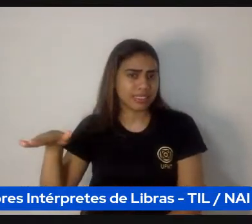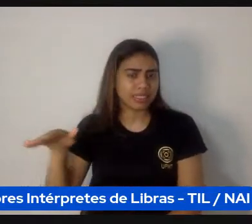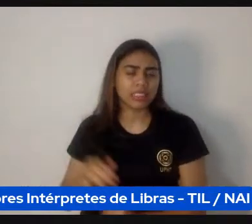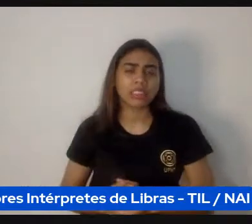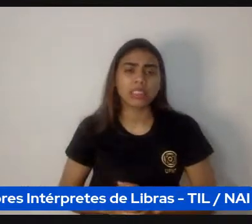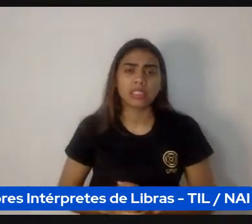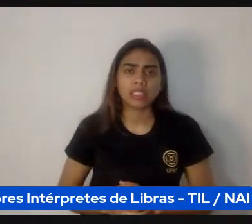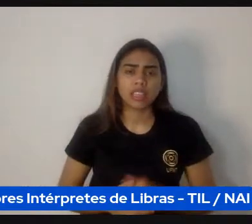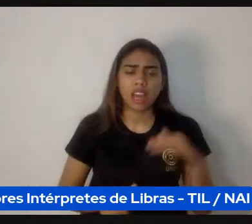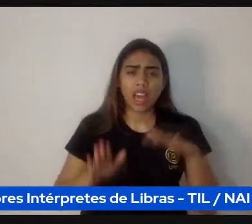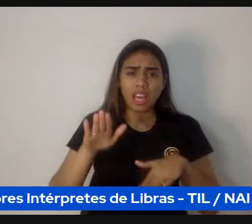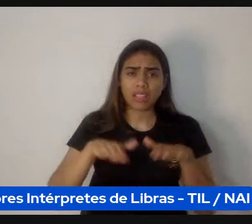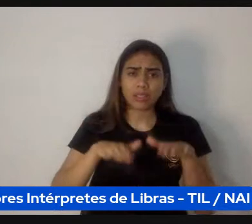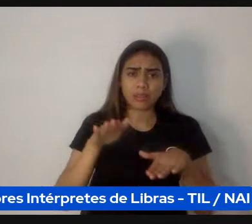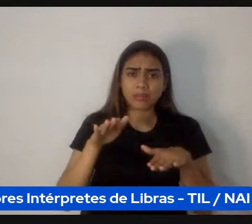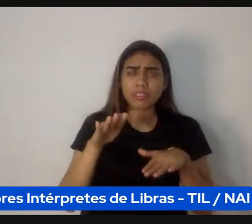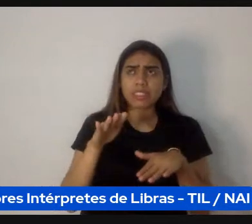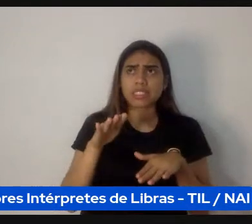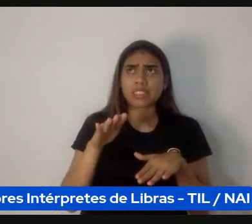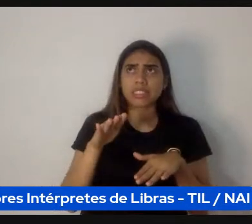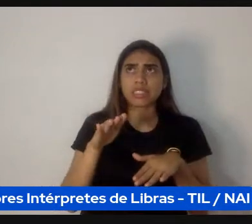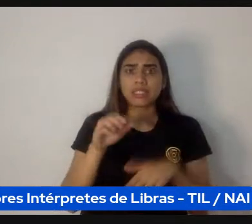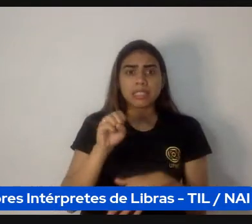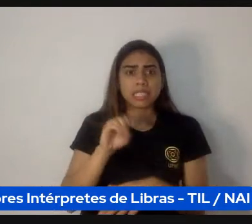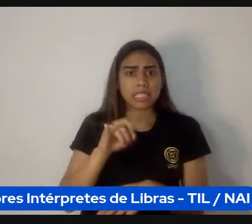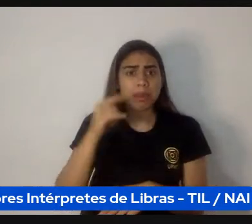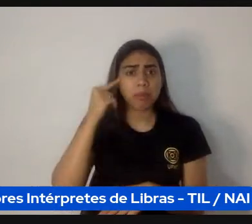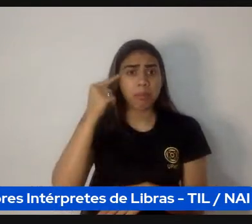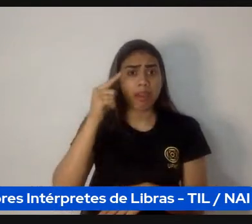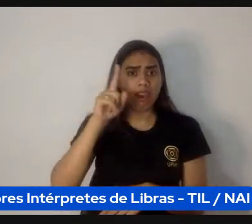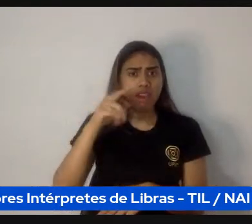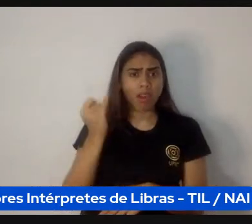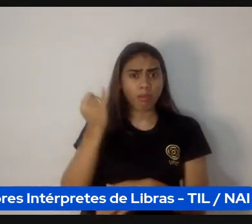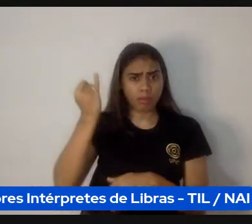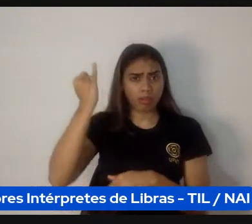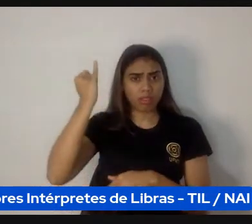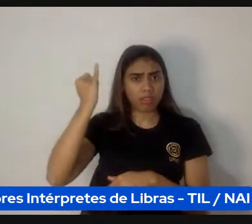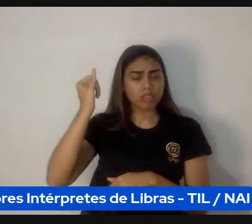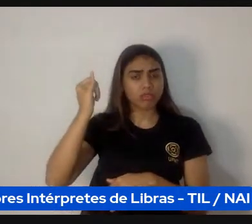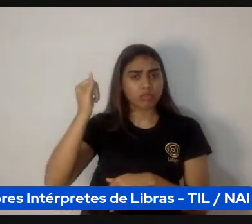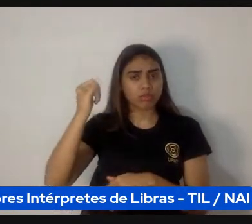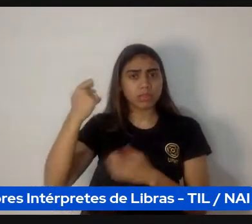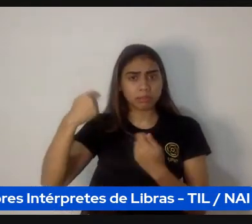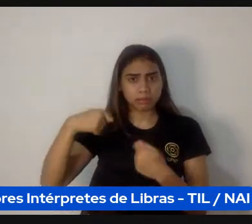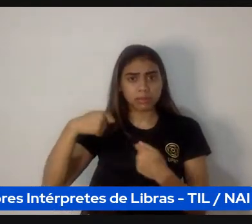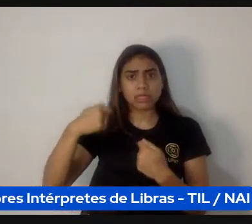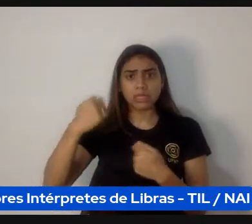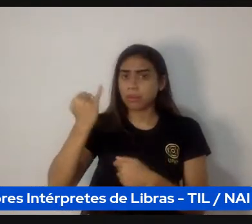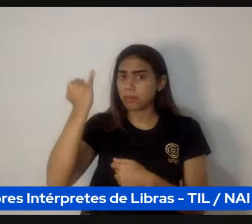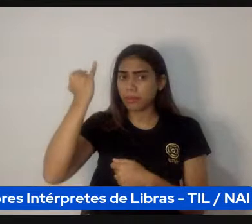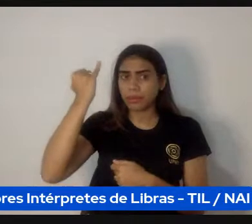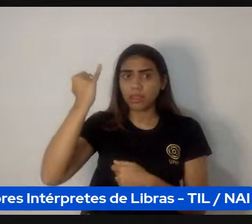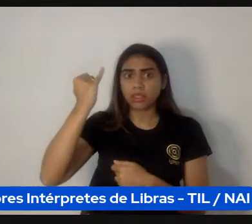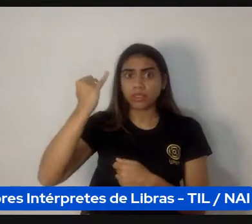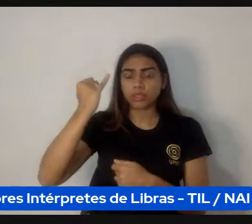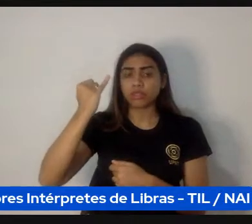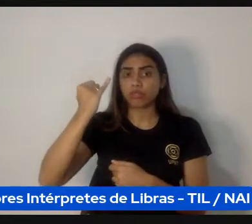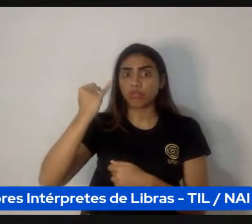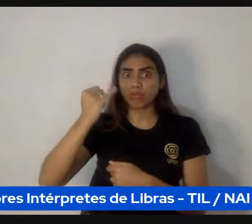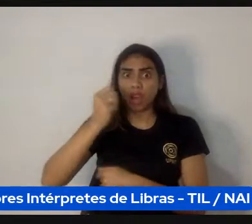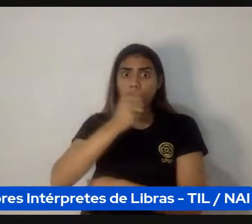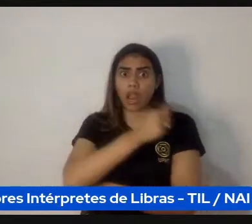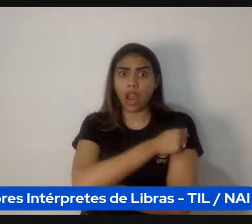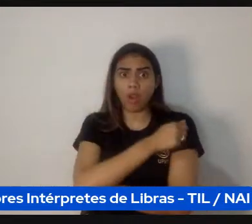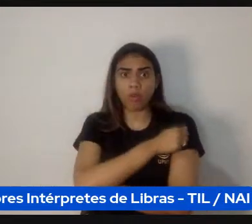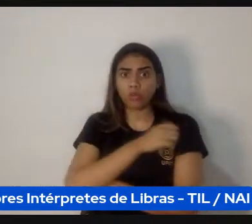que estão no ciclo 2 ou 3 do ensino fundamental, que já estão caminhando para a adolescência, é para todos. Ensino